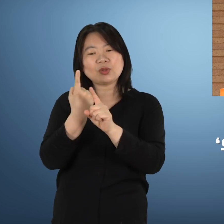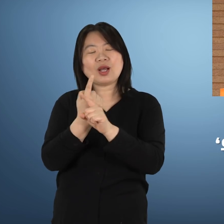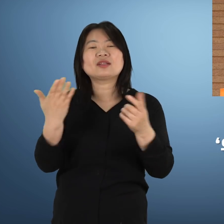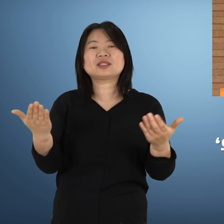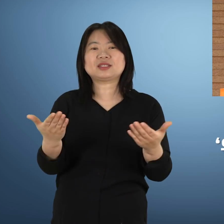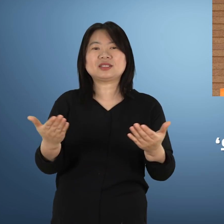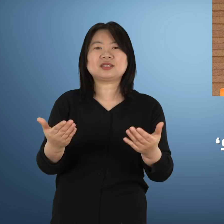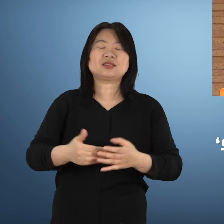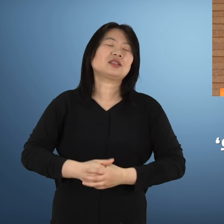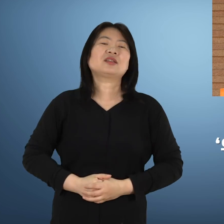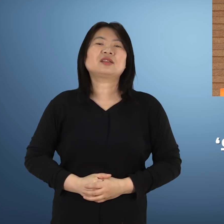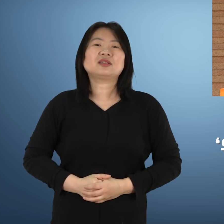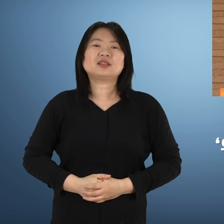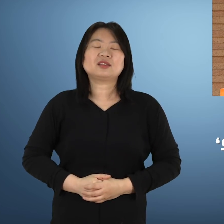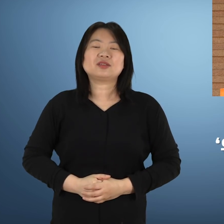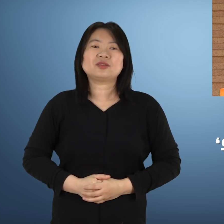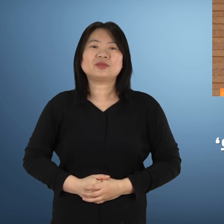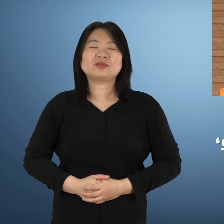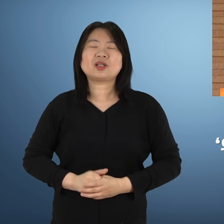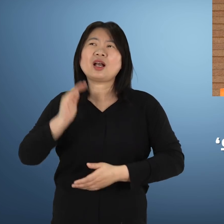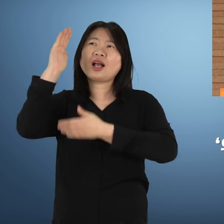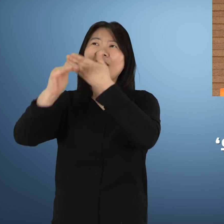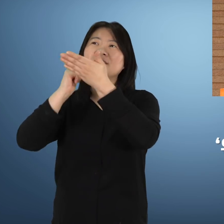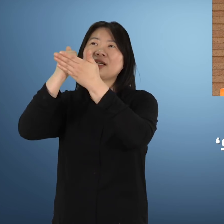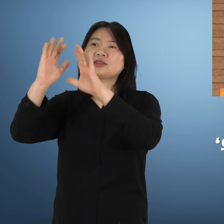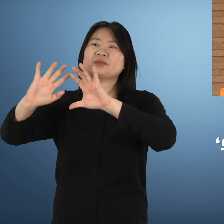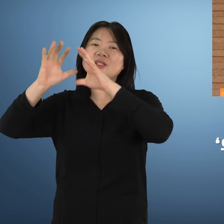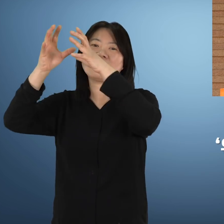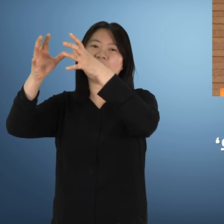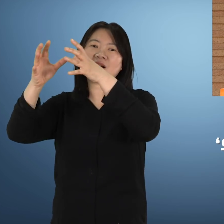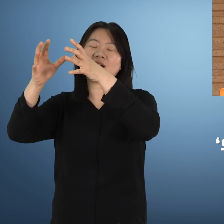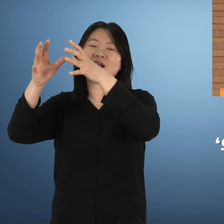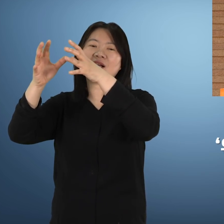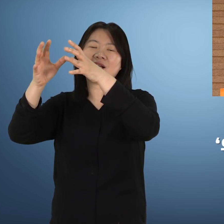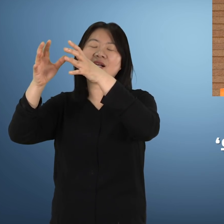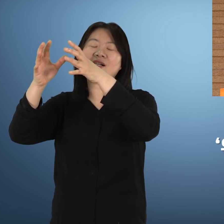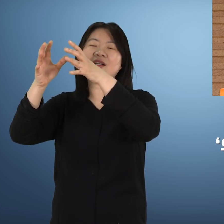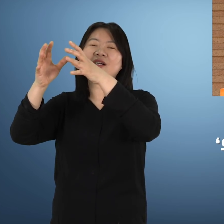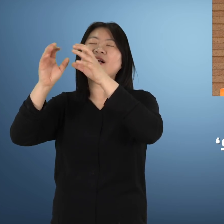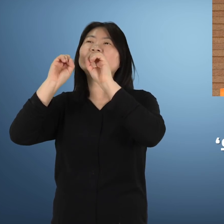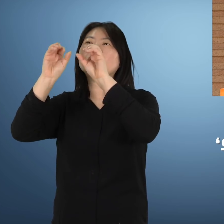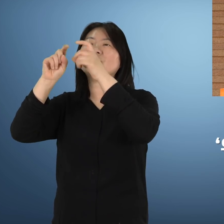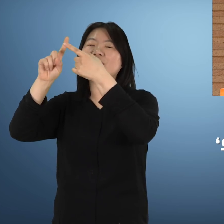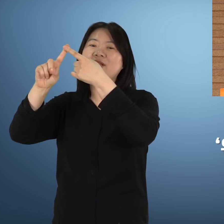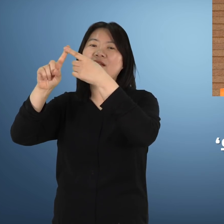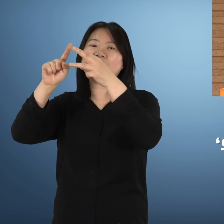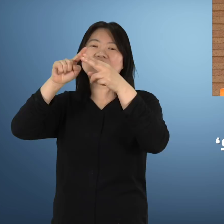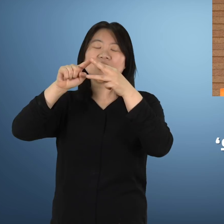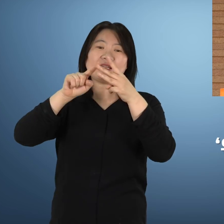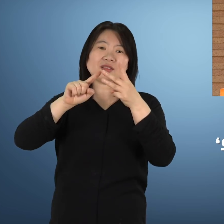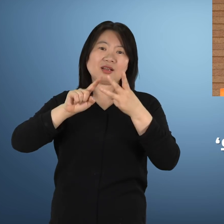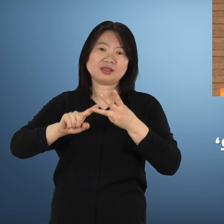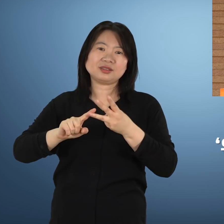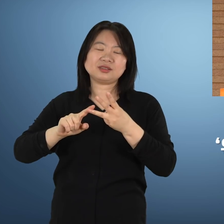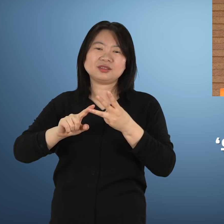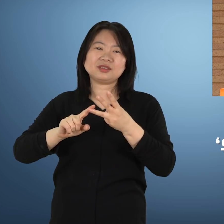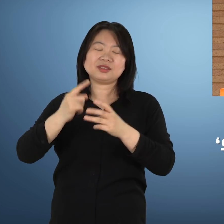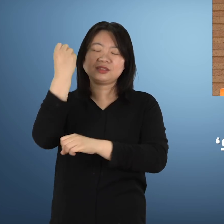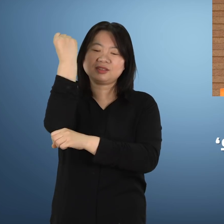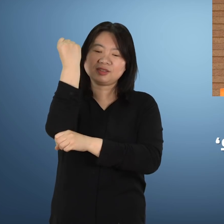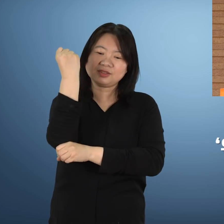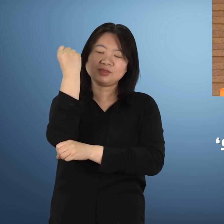일. 그러면서 하나님의 나라의 미니스트리에 대해서 3가지